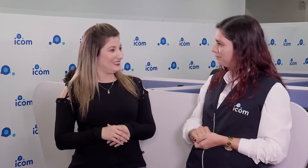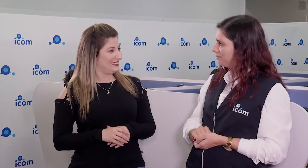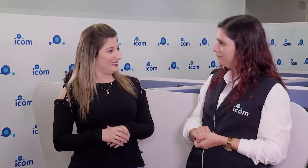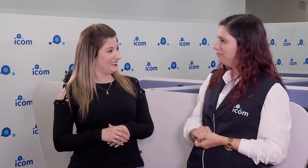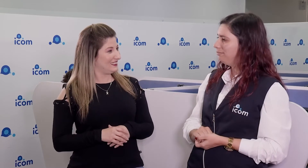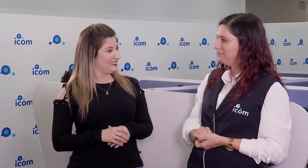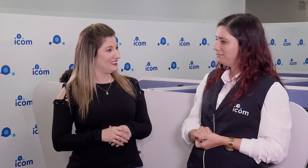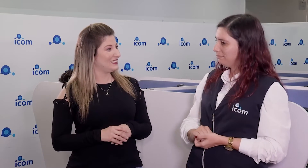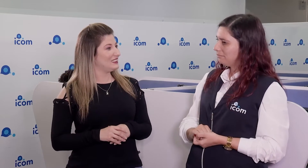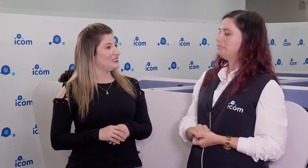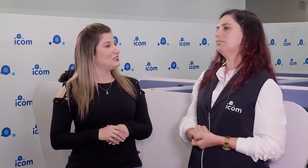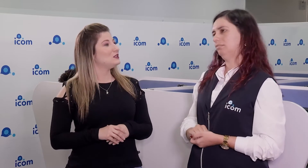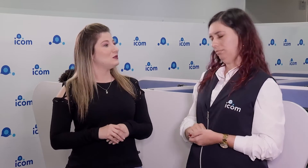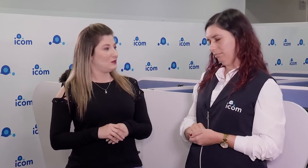que tu faz?